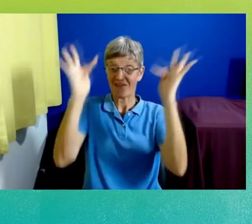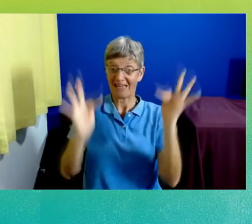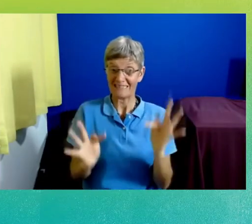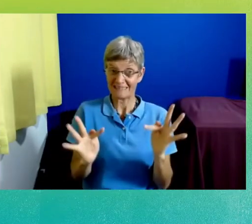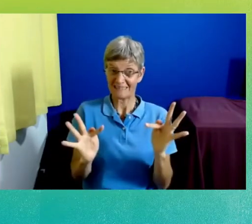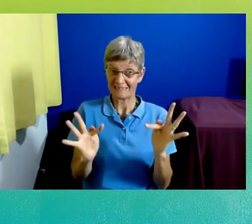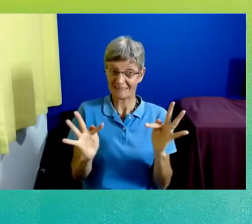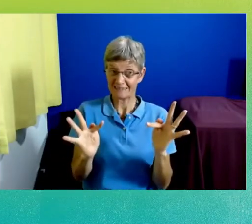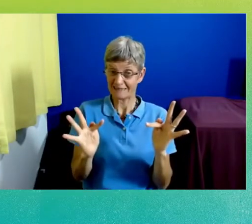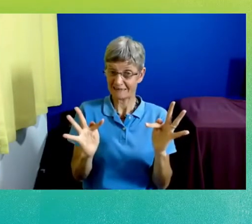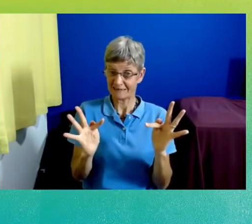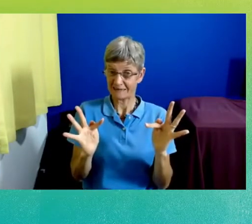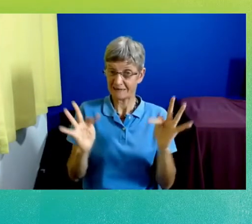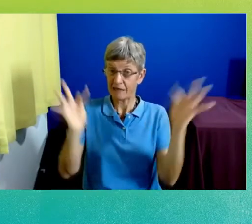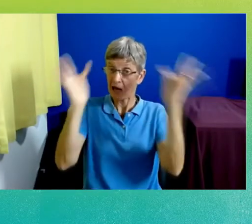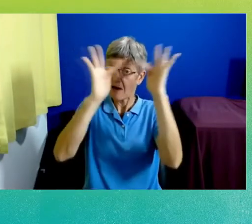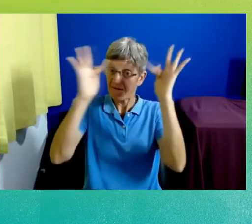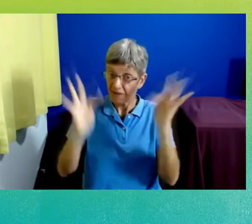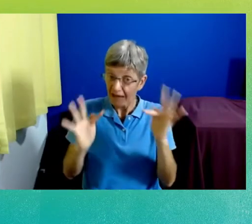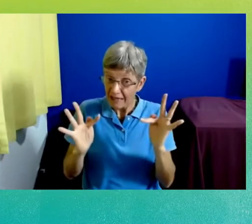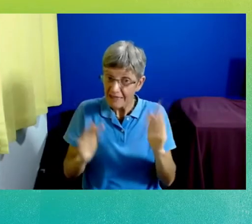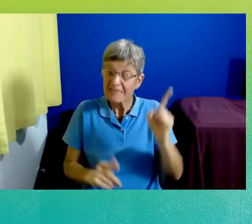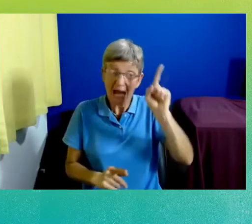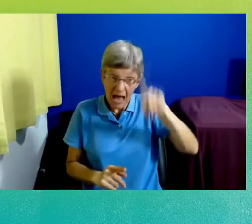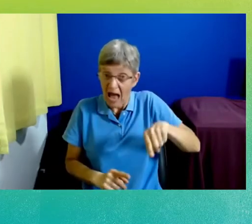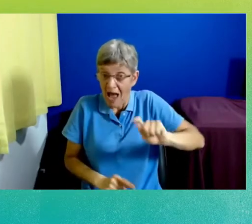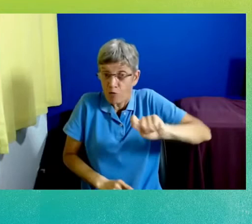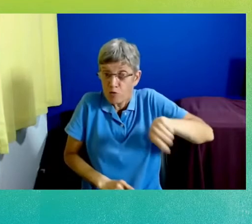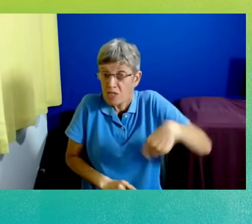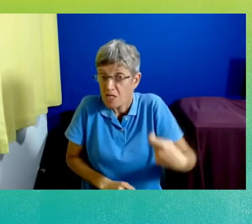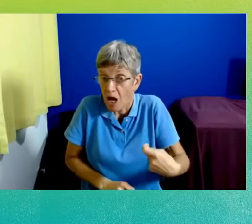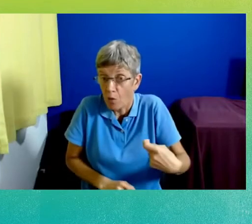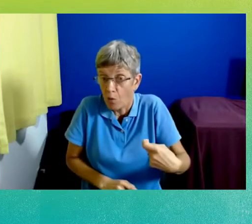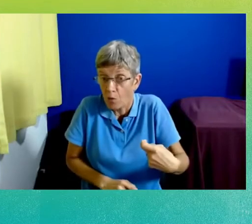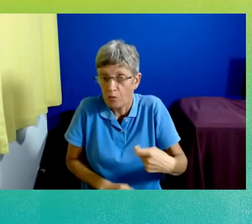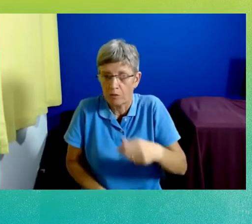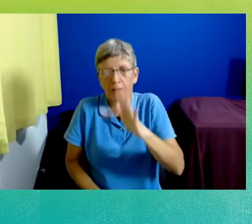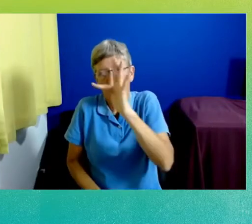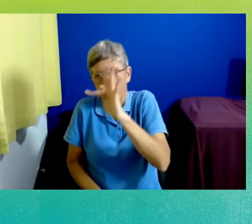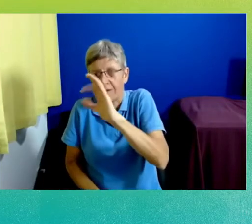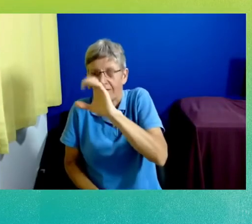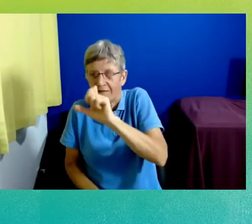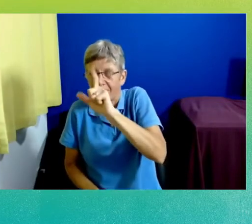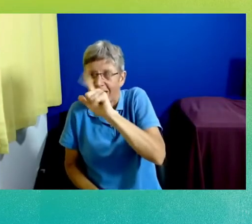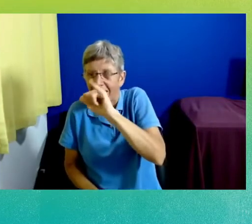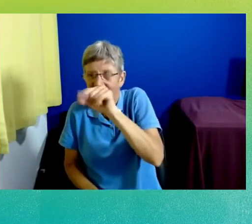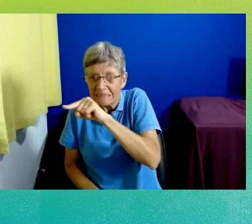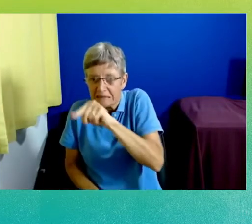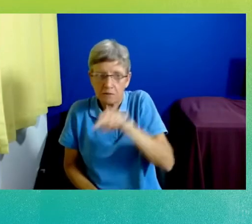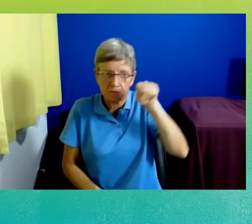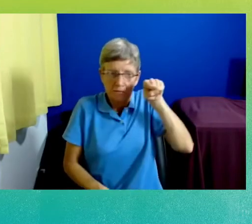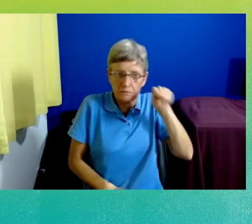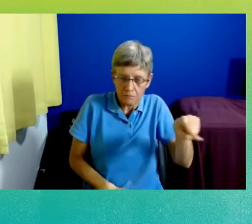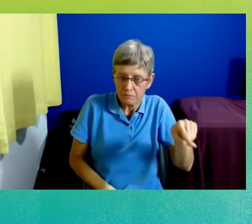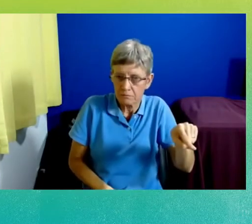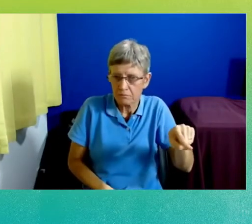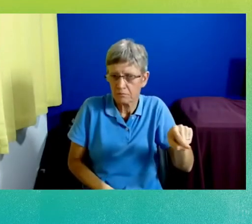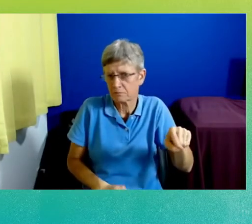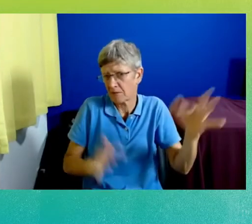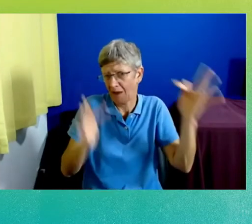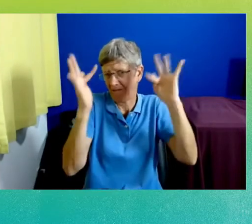Aí ela fala o sinal feliz. Feliz. É um sinal.